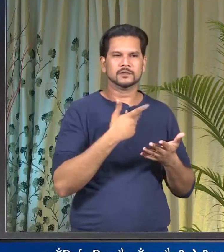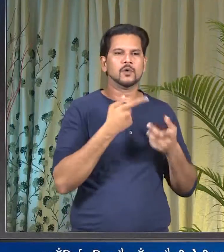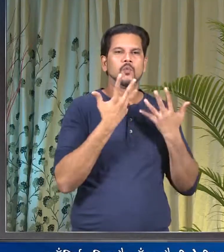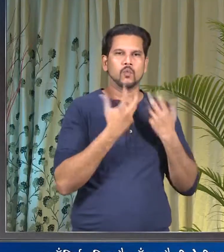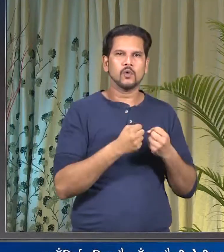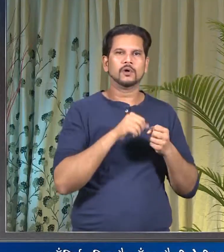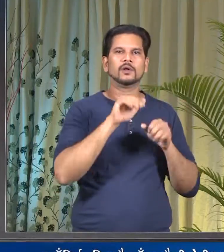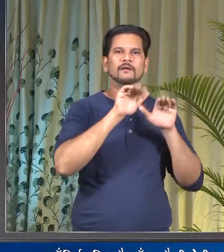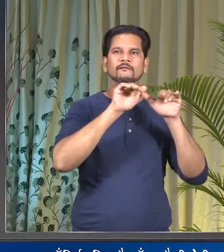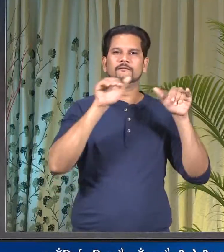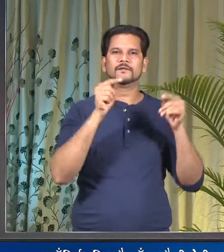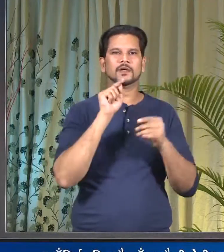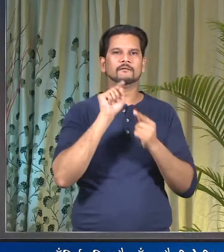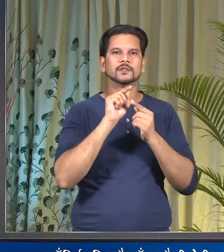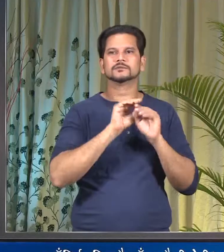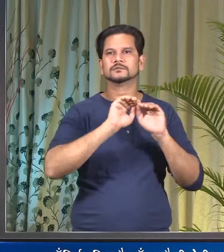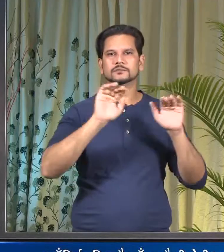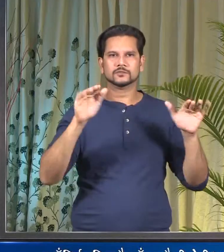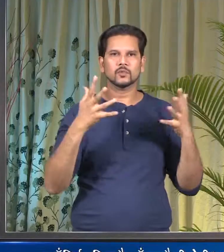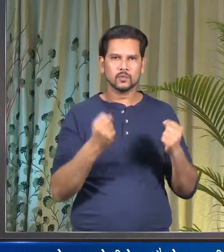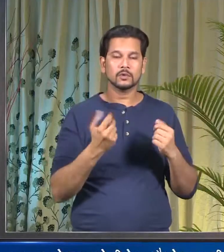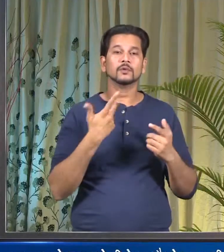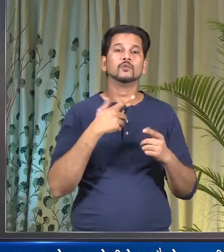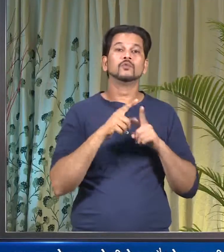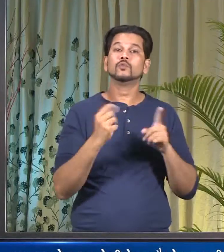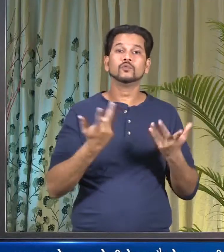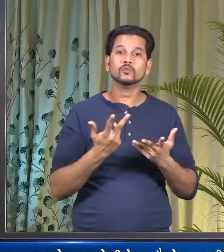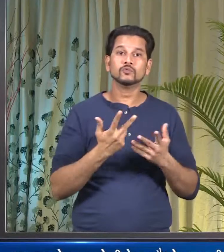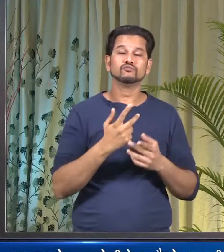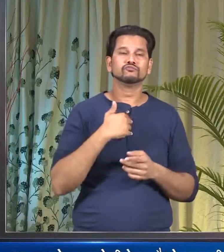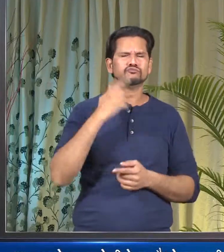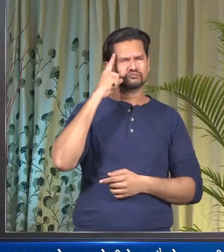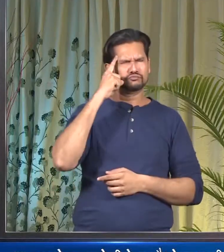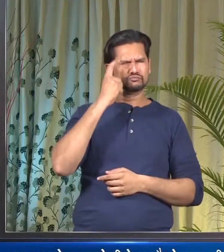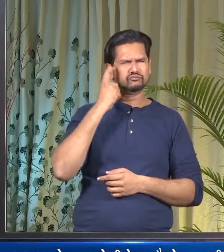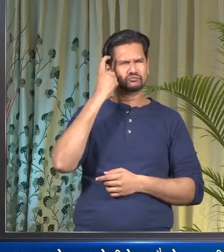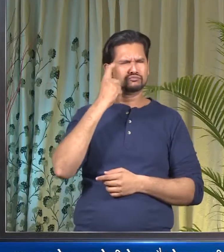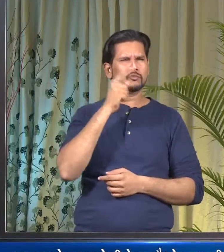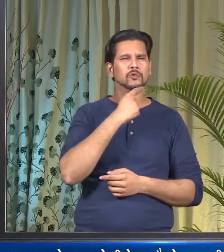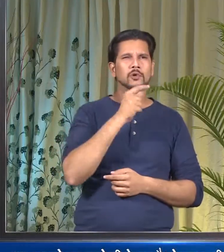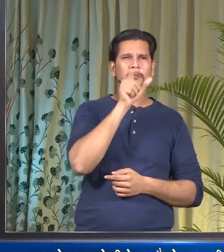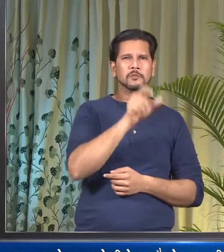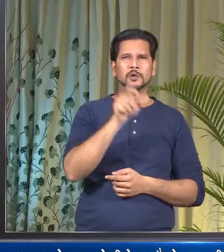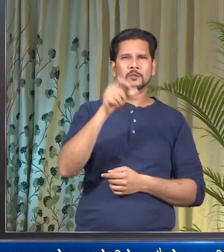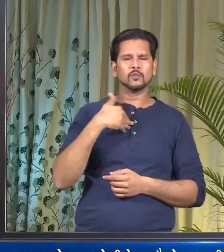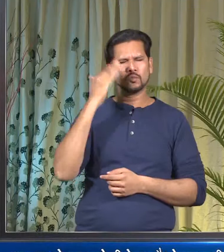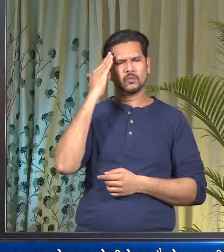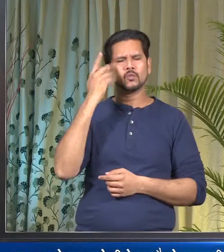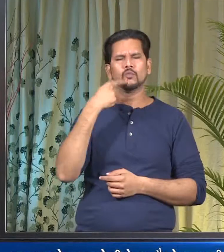तो क्या करेंगे? एक-एक को याद करने की महनत है